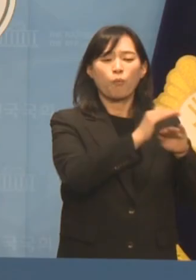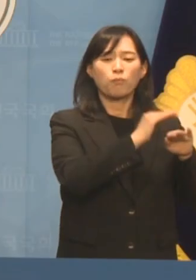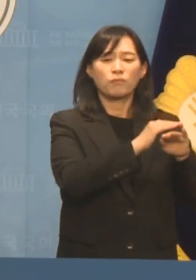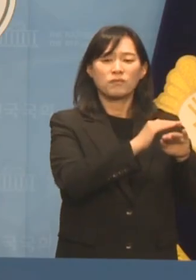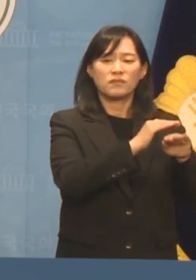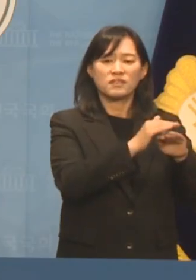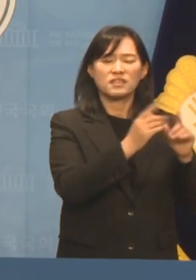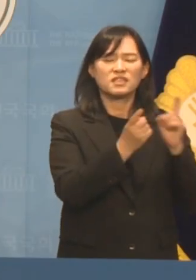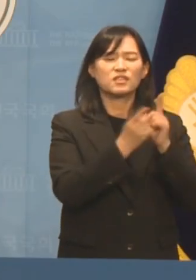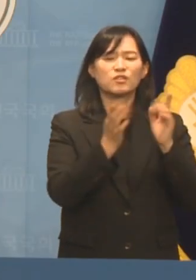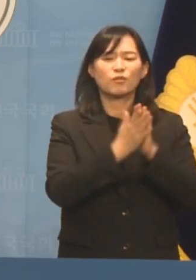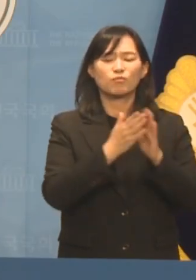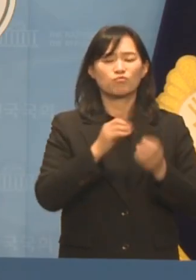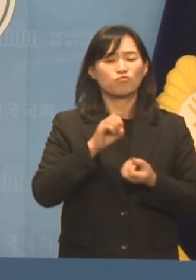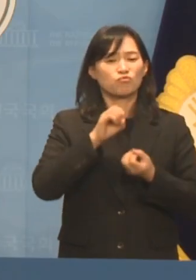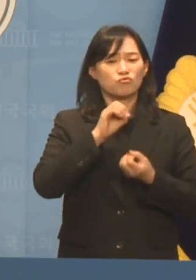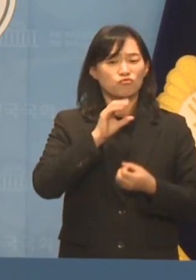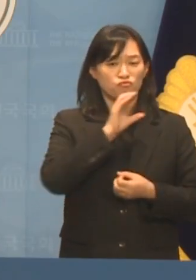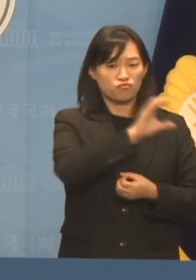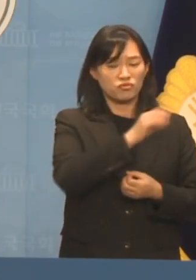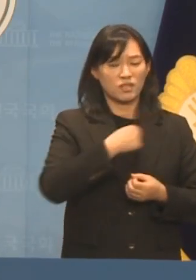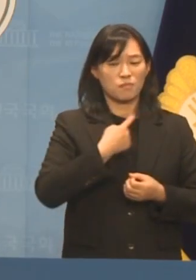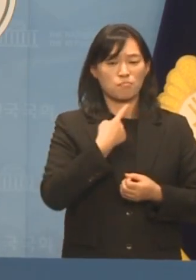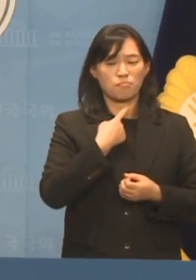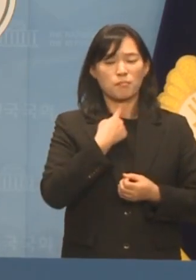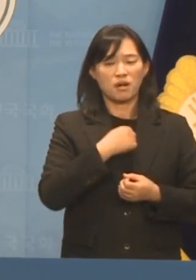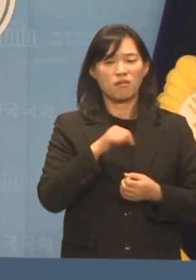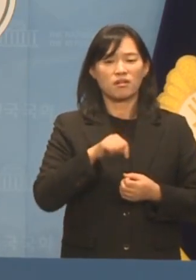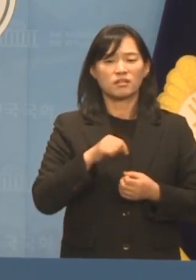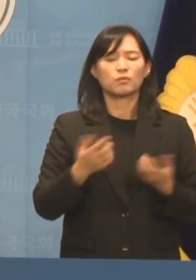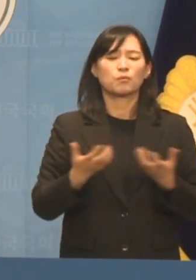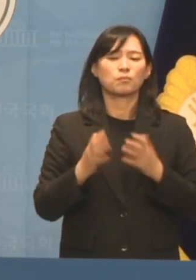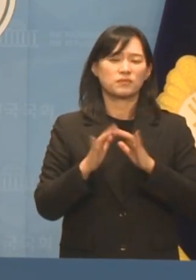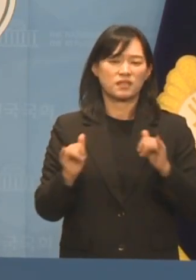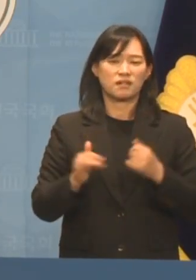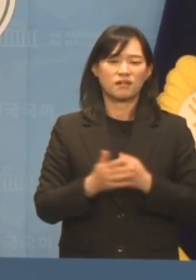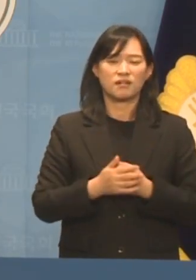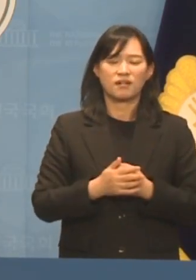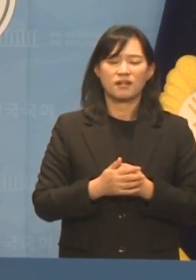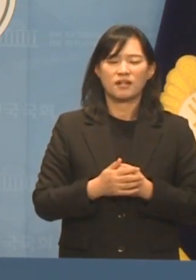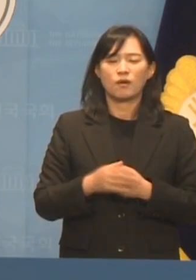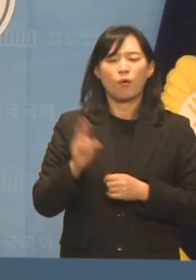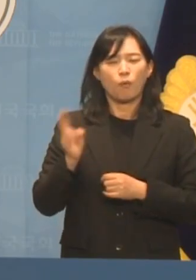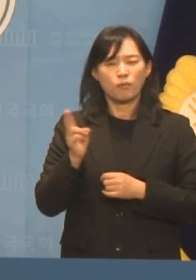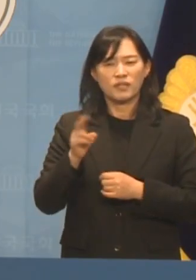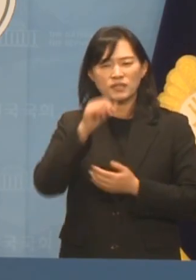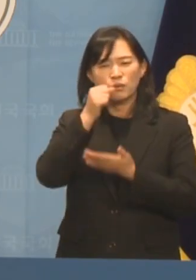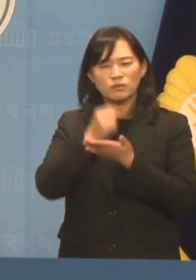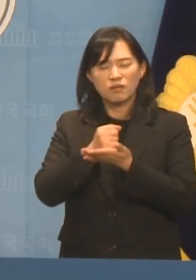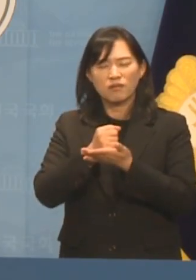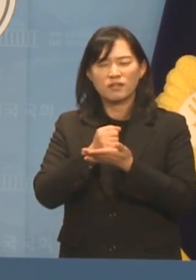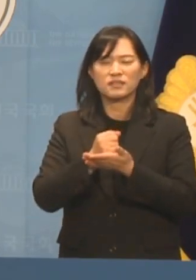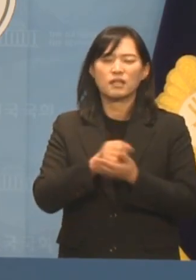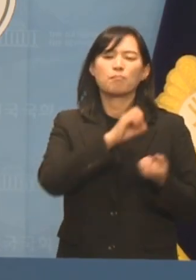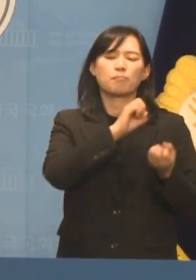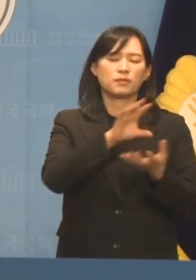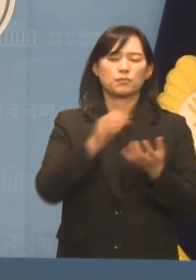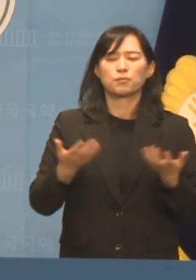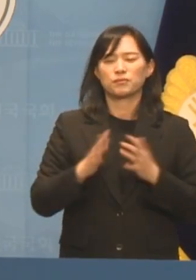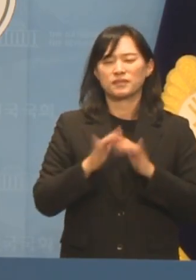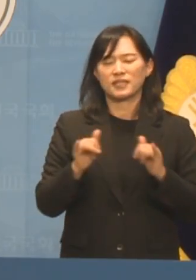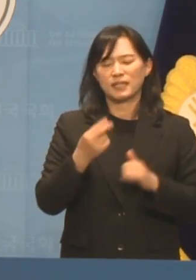직접 투자한 배송 노동자임에도 불구하고 말입니다. 홈플러스의 정상화는 우리 배송 노동자의 생계 그